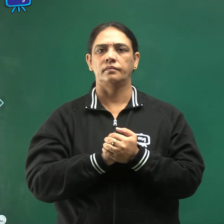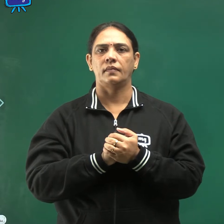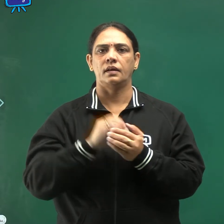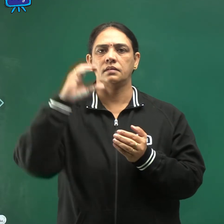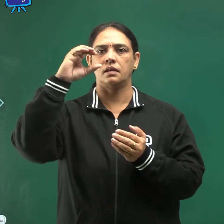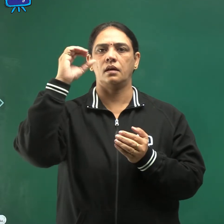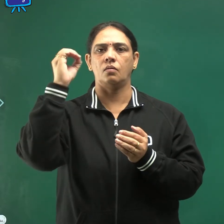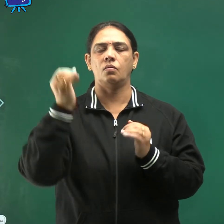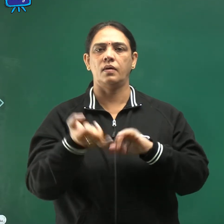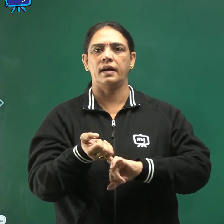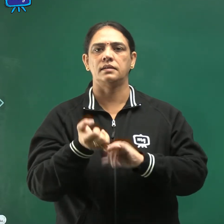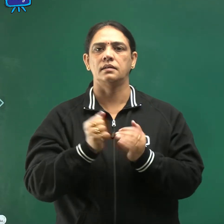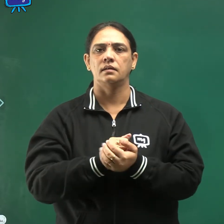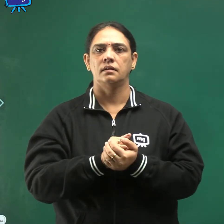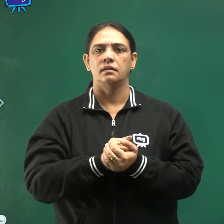कॉस